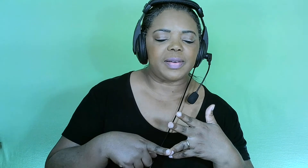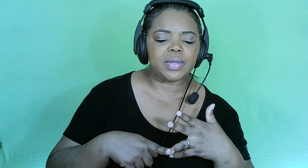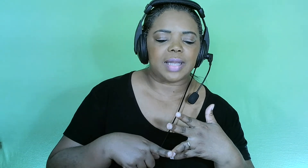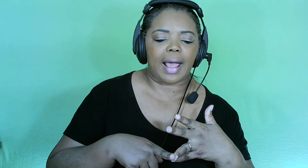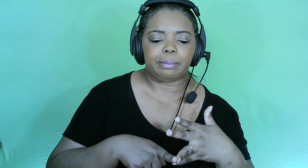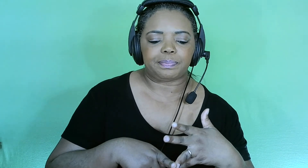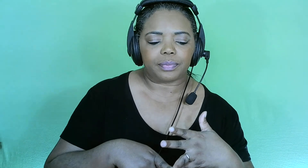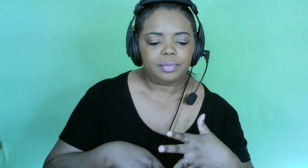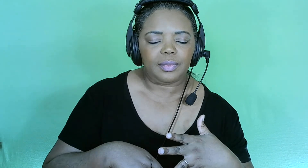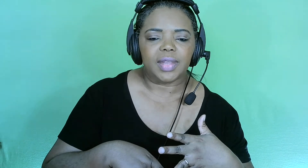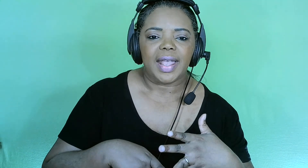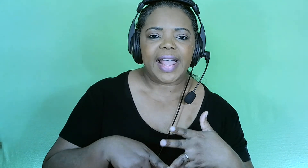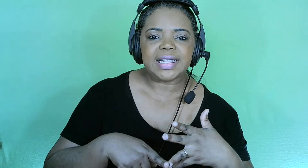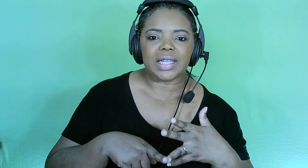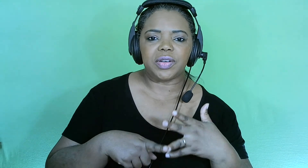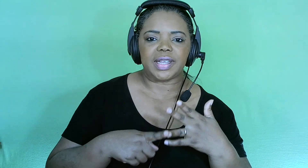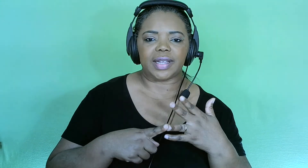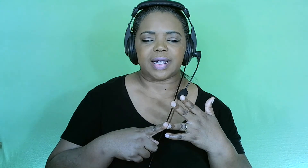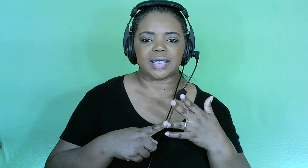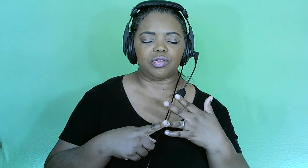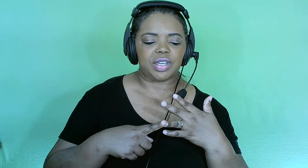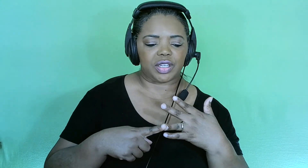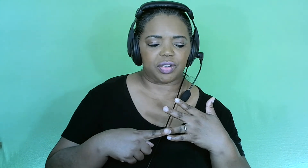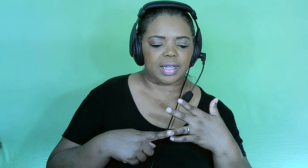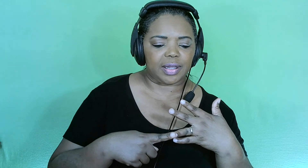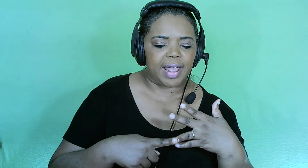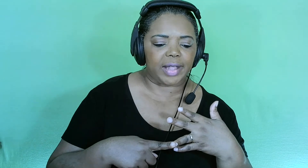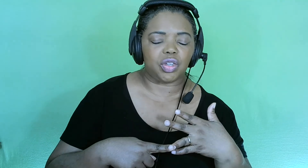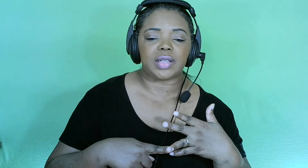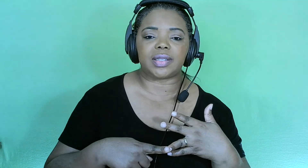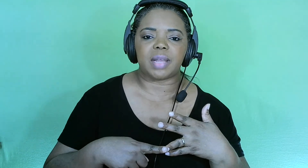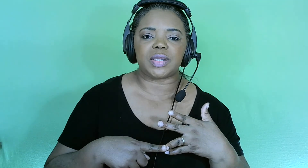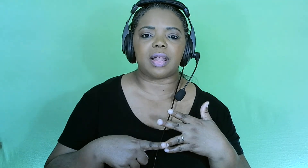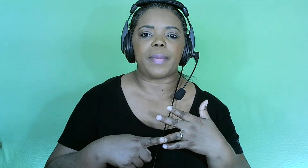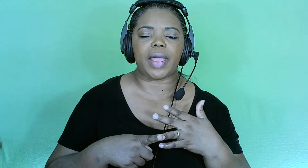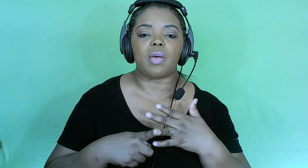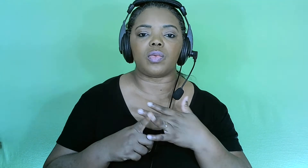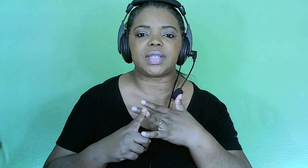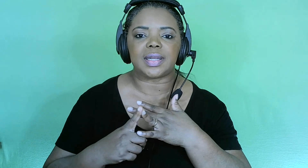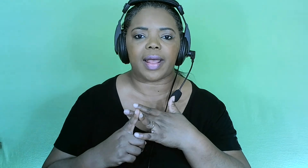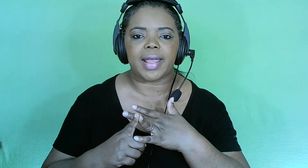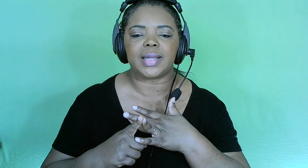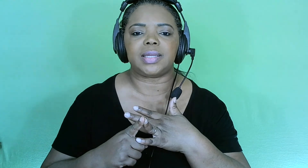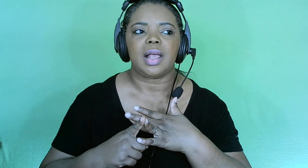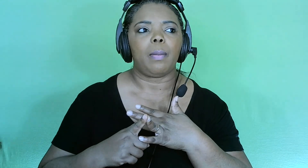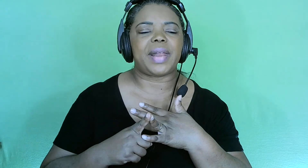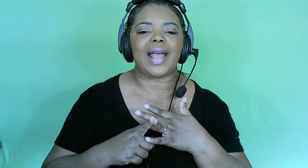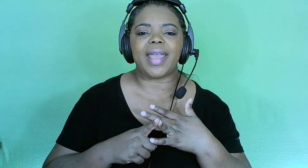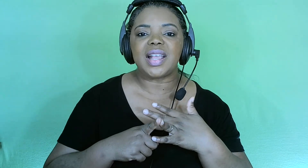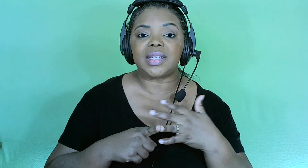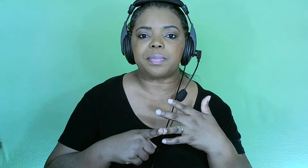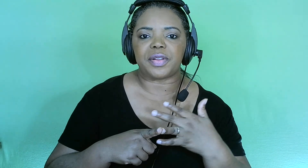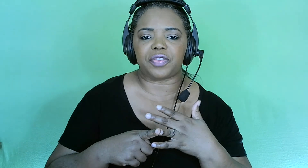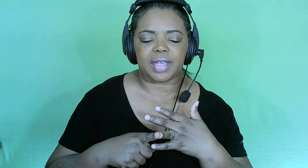vamos lá. Essa orientação, direcionalidade, nós temos também alguns sinais para exemplificar